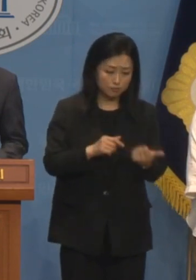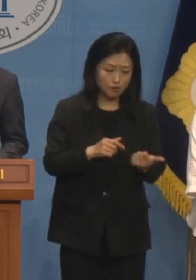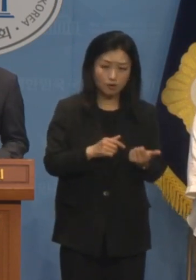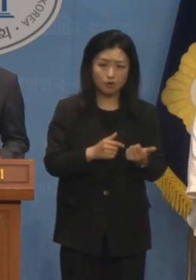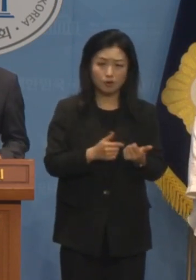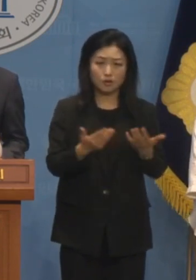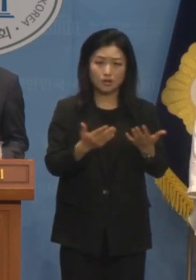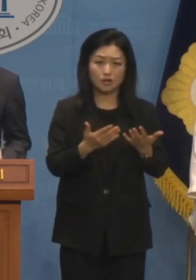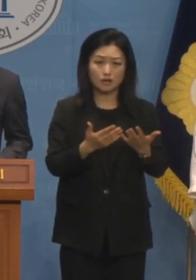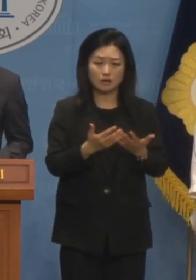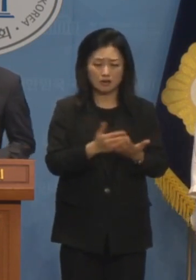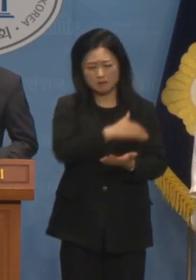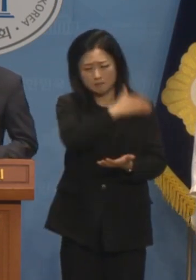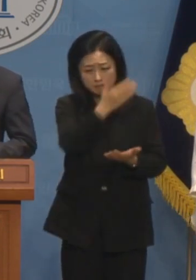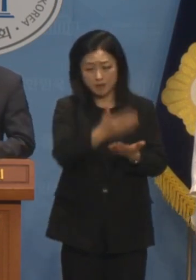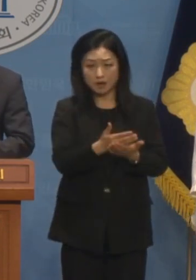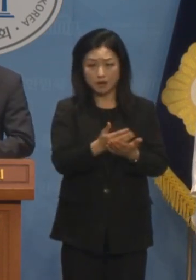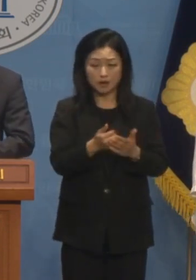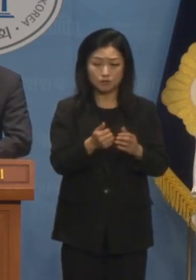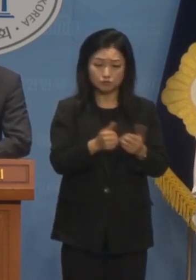지 4년.